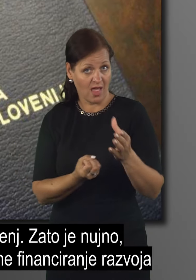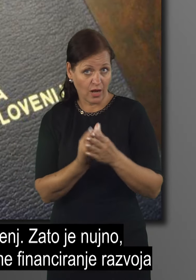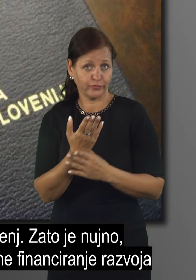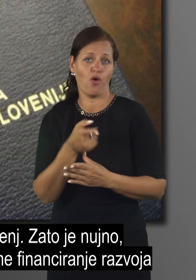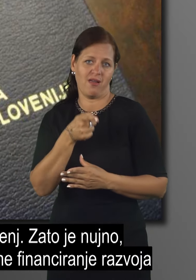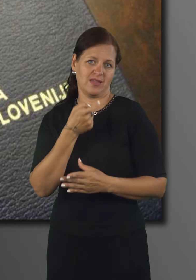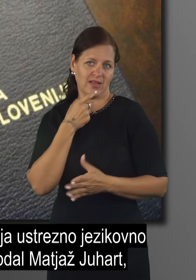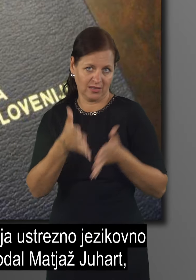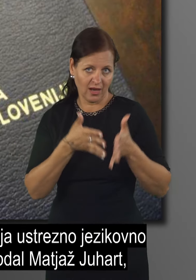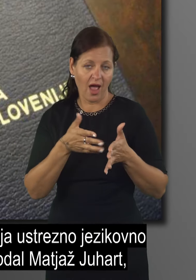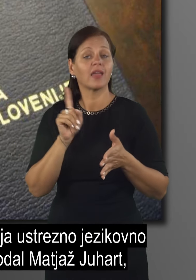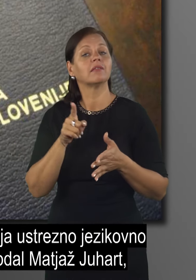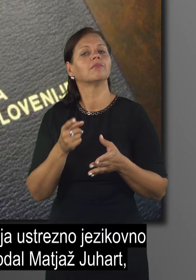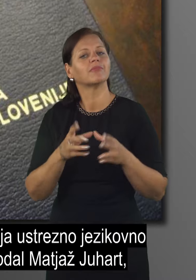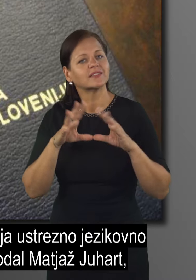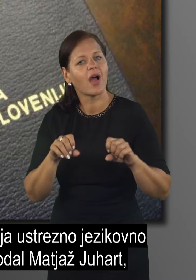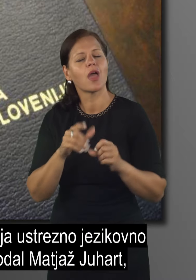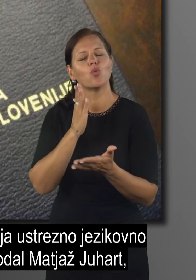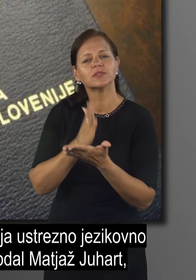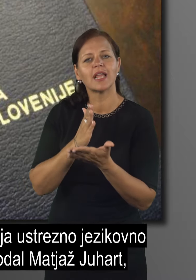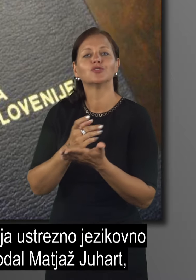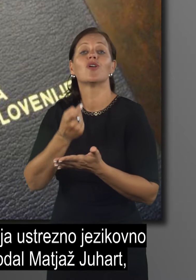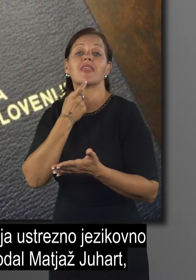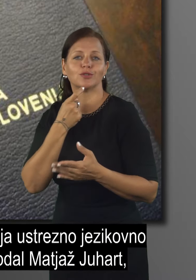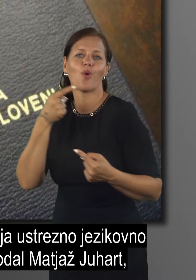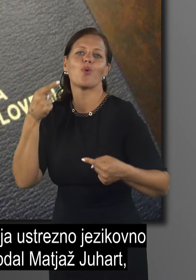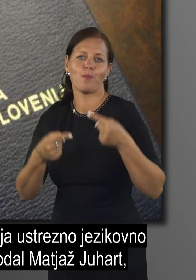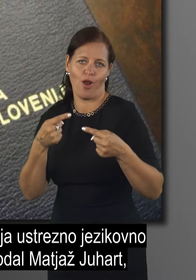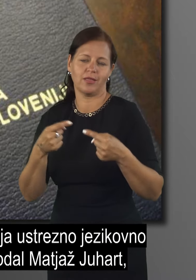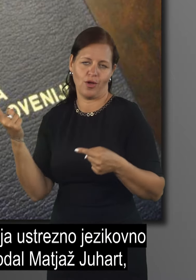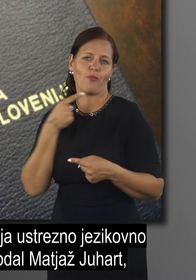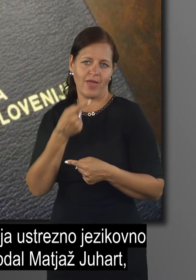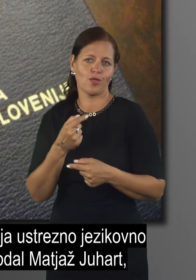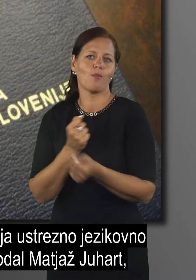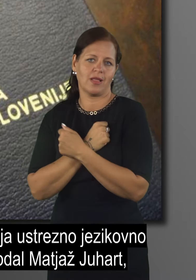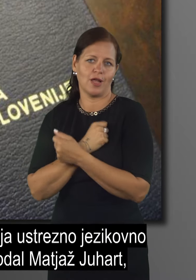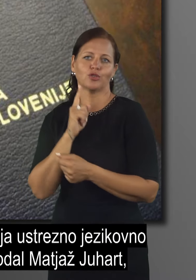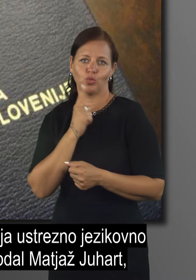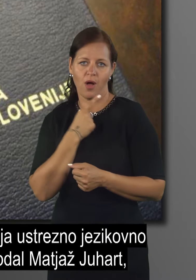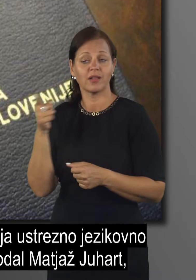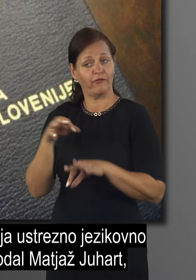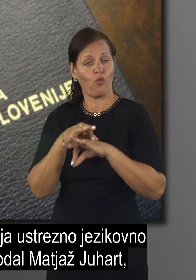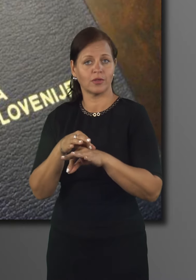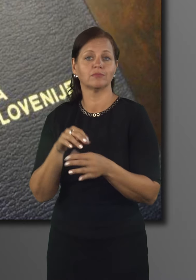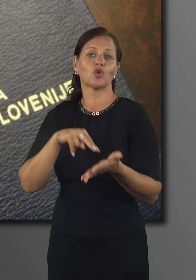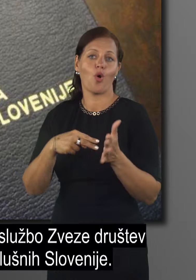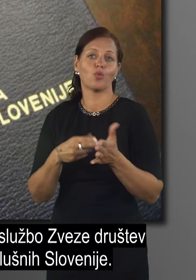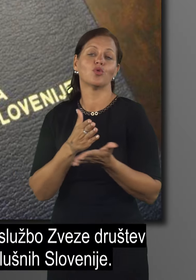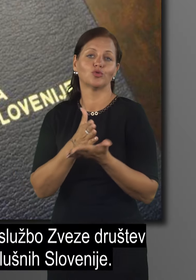in izvaja ustrezno jezikovno politiko, je še dodal Matjaž Juhart, ki vodi strokovno službo Zveze društev gluhih